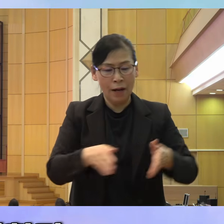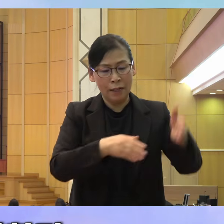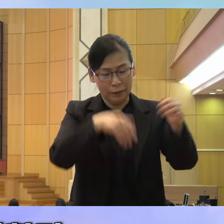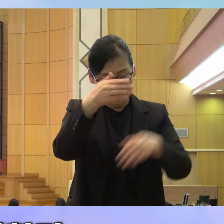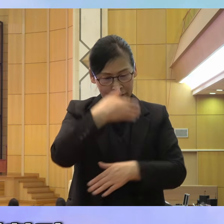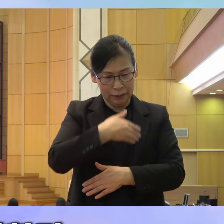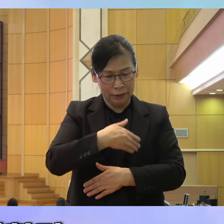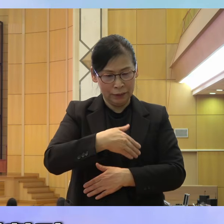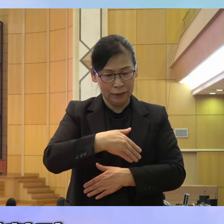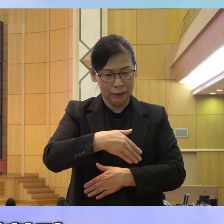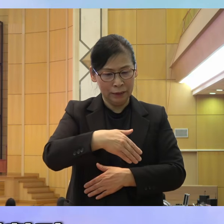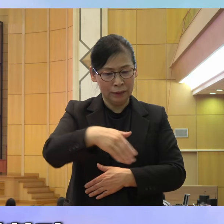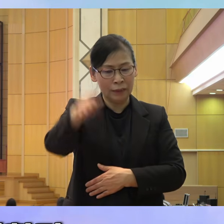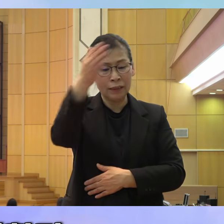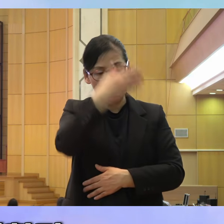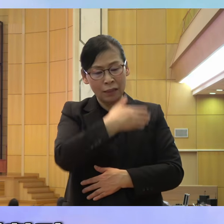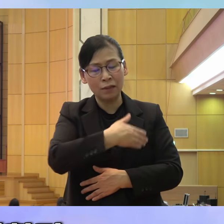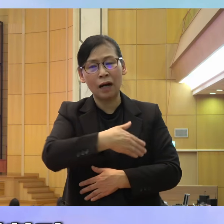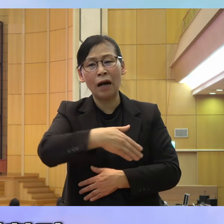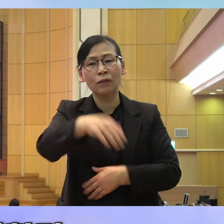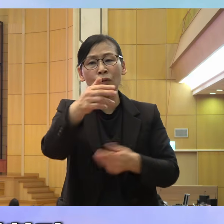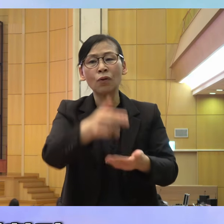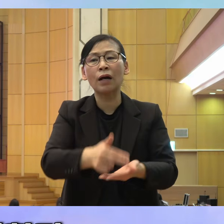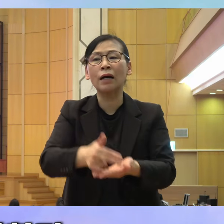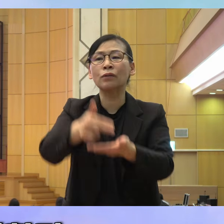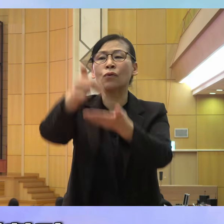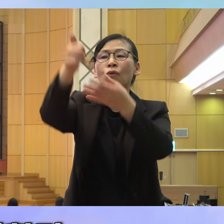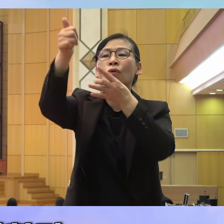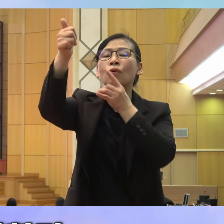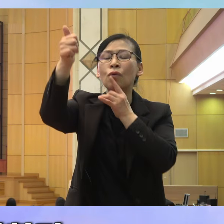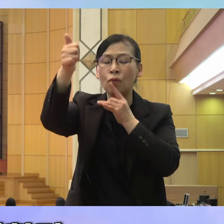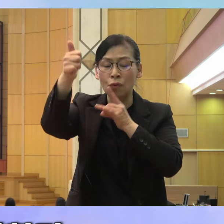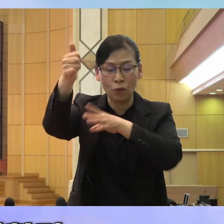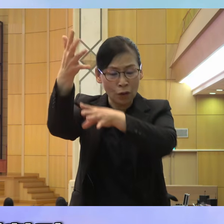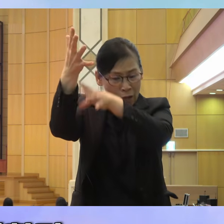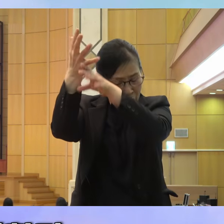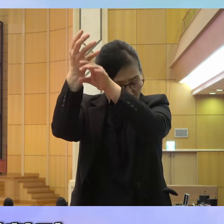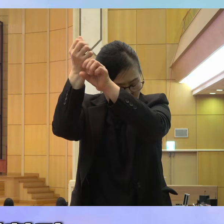험한 이 길 가고 가도